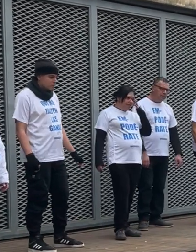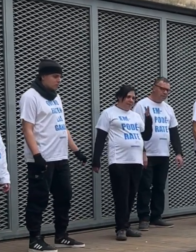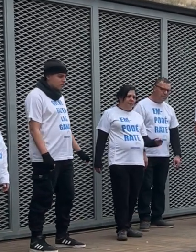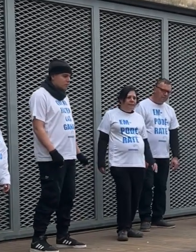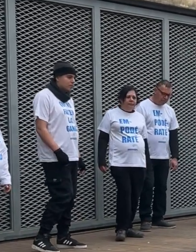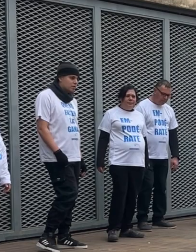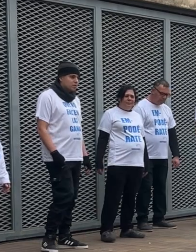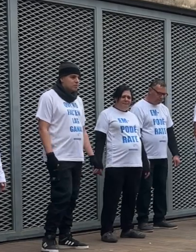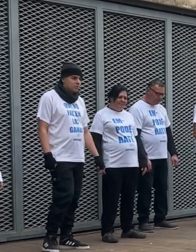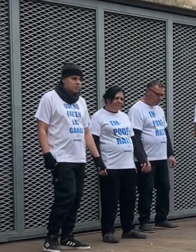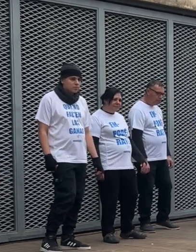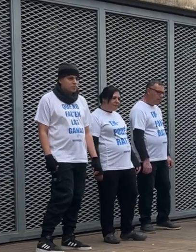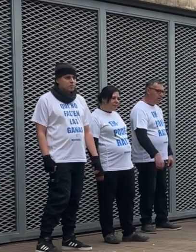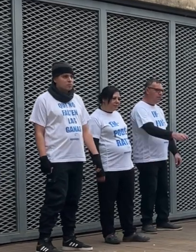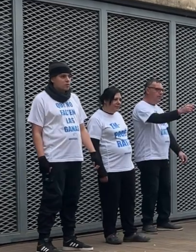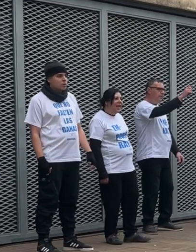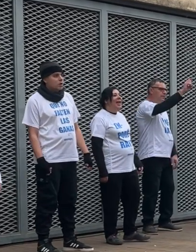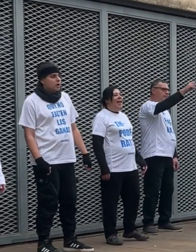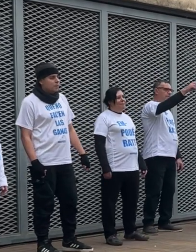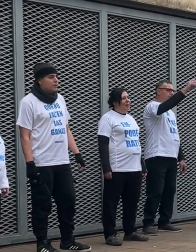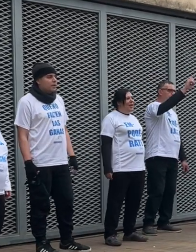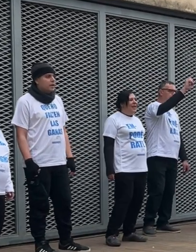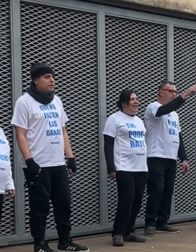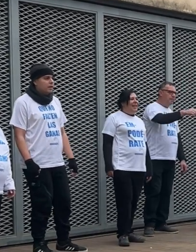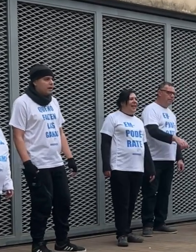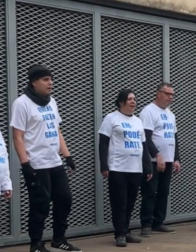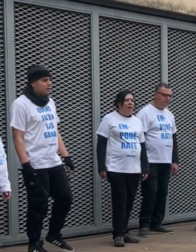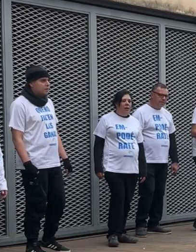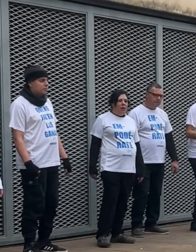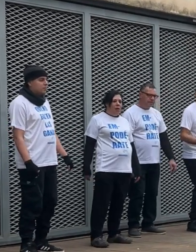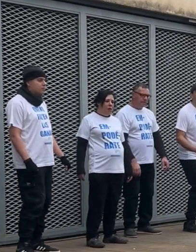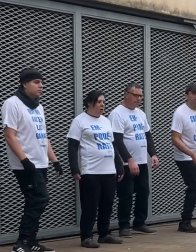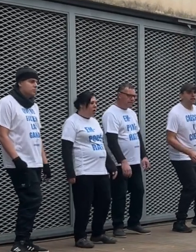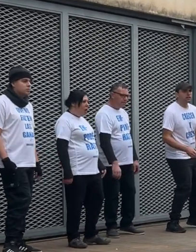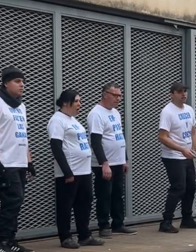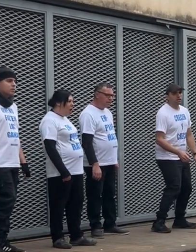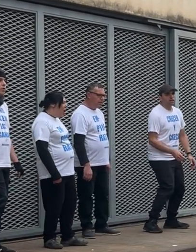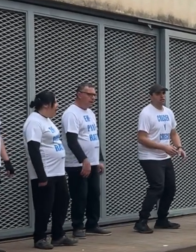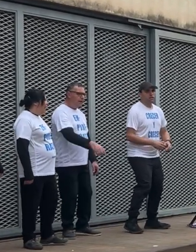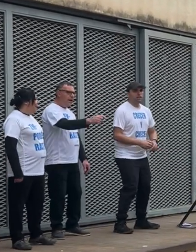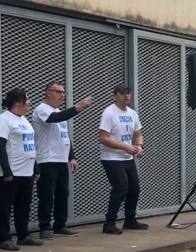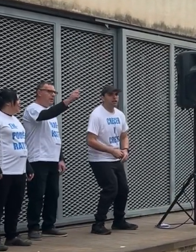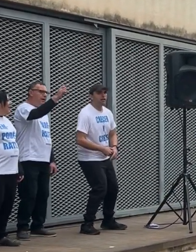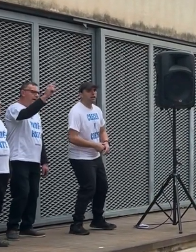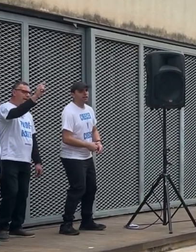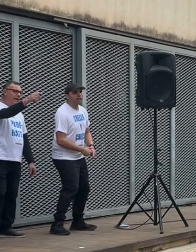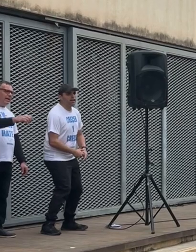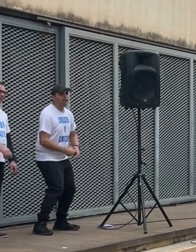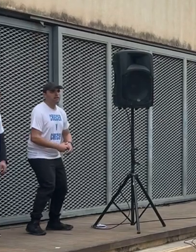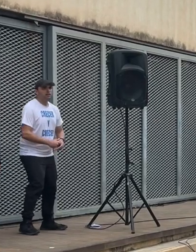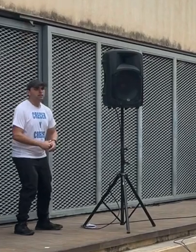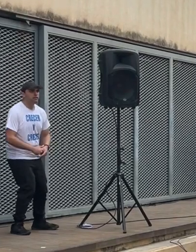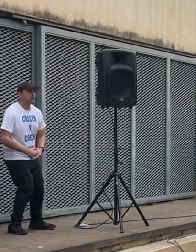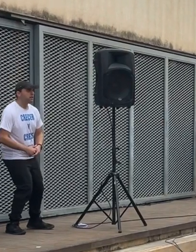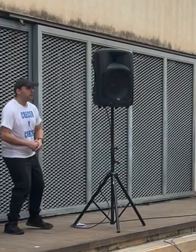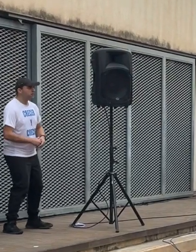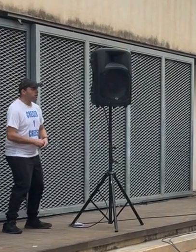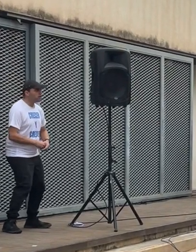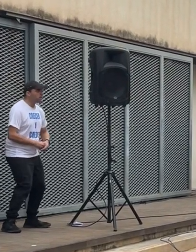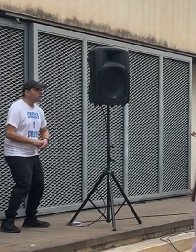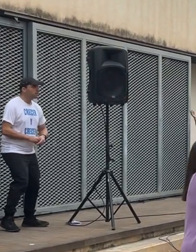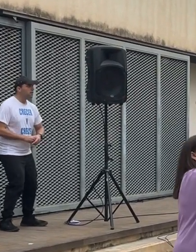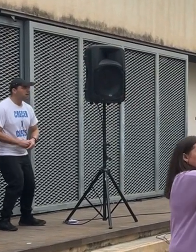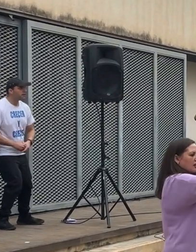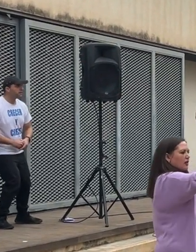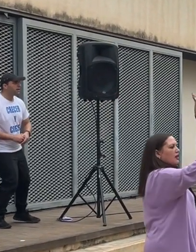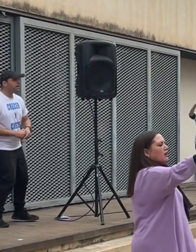liado. Abre los ojos, empodérate. Abre los ojos, empodérate. Abre los